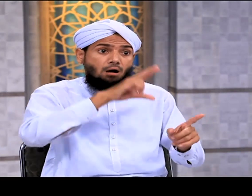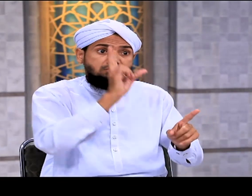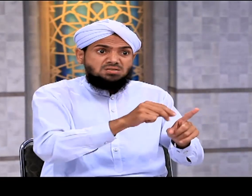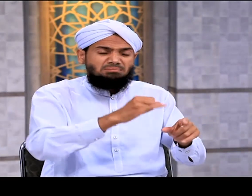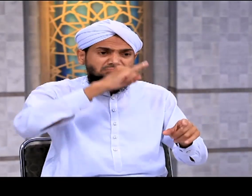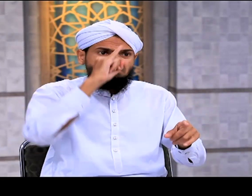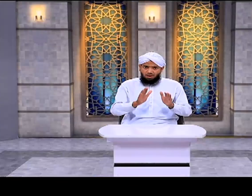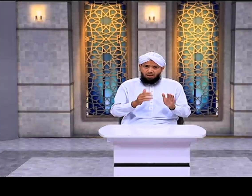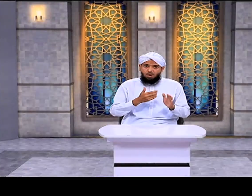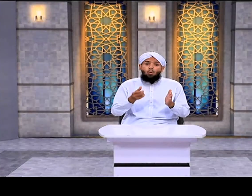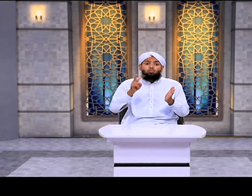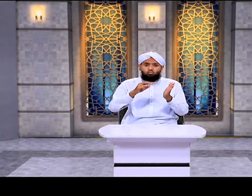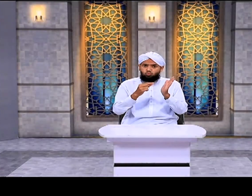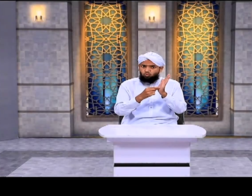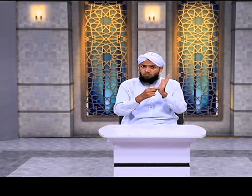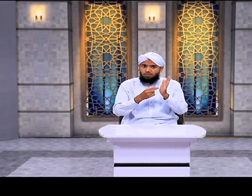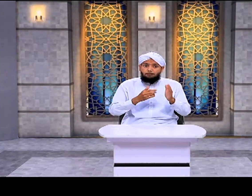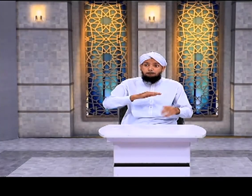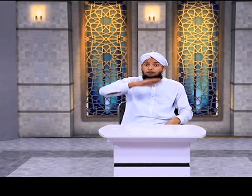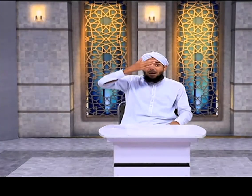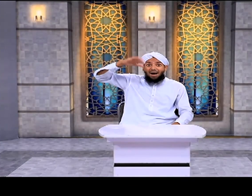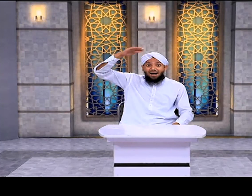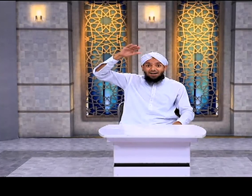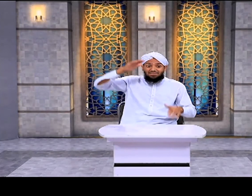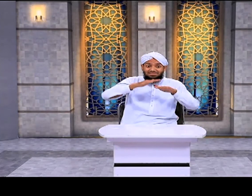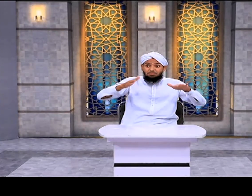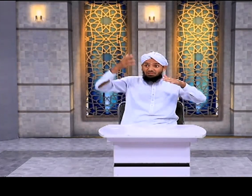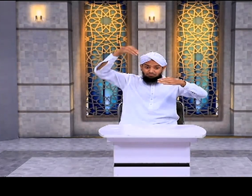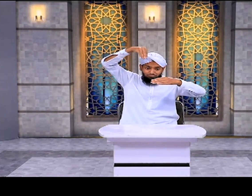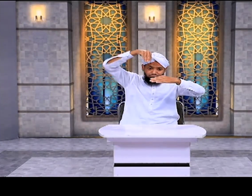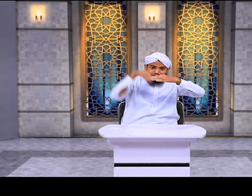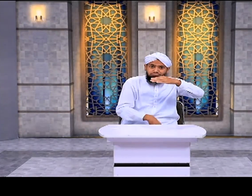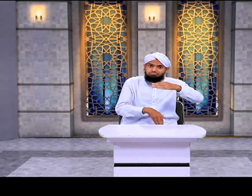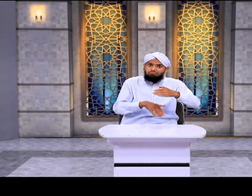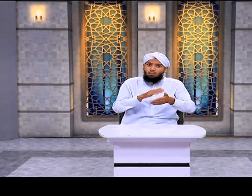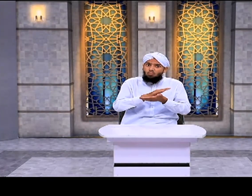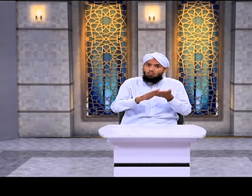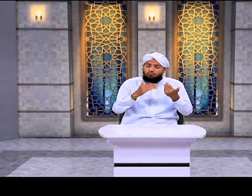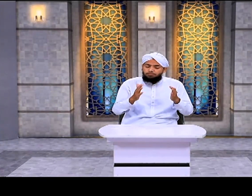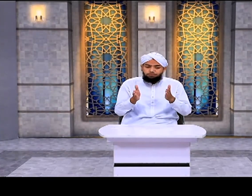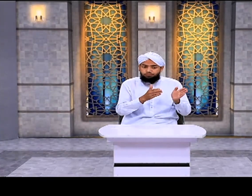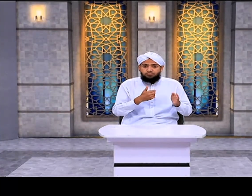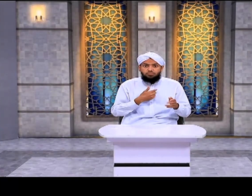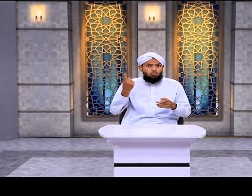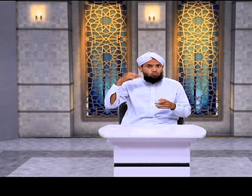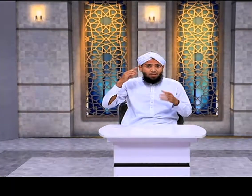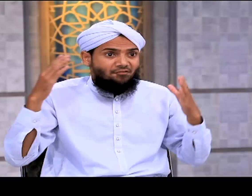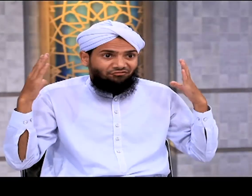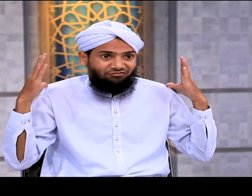دیر پا ہے۔ پہاڑ زمین میں دھنس جائیں۔ ایک مرتبہ حضرت جبریل امین علیہ السلام بارگاہ رسالت میں